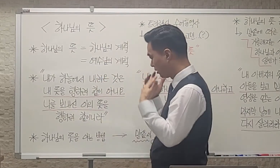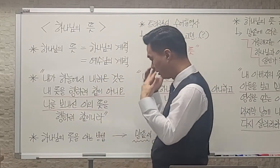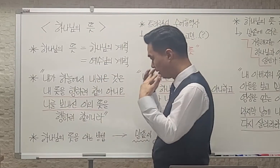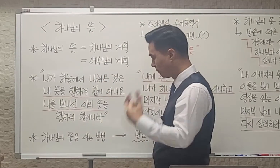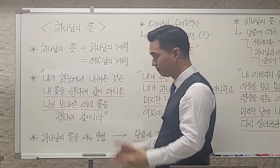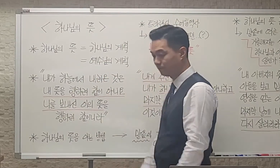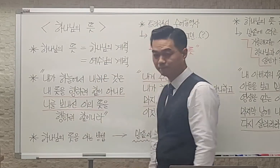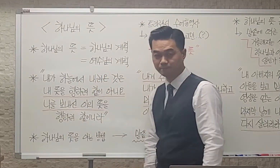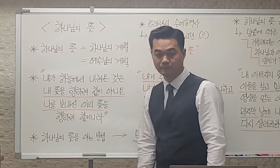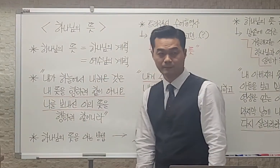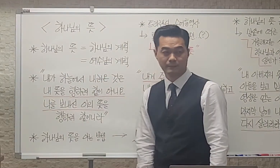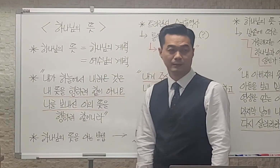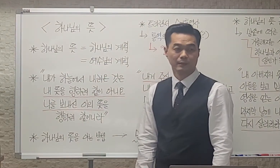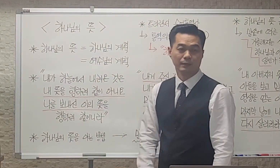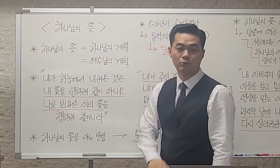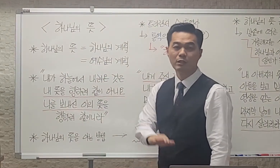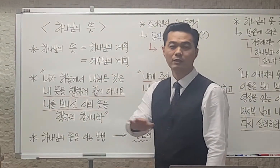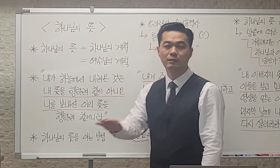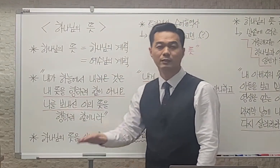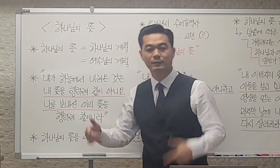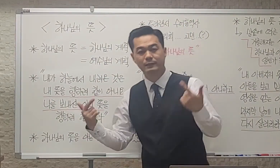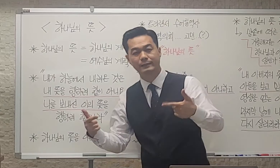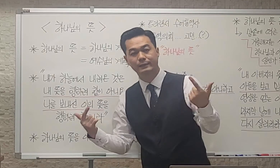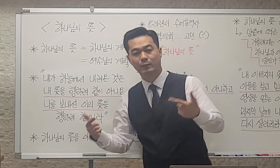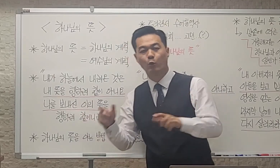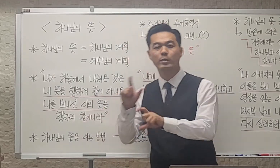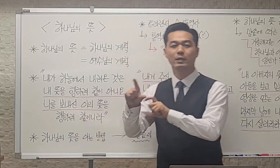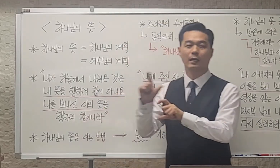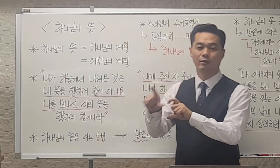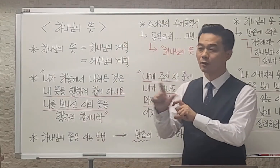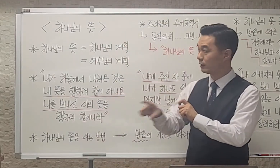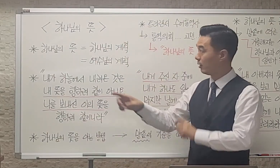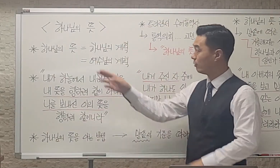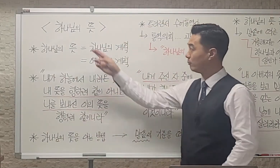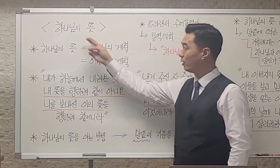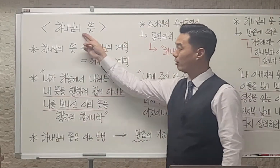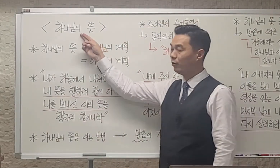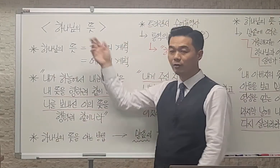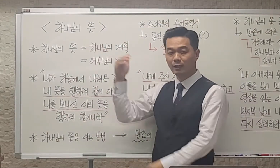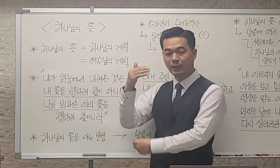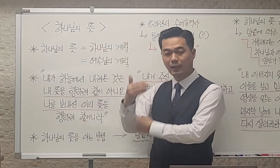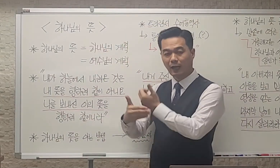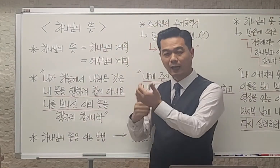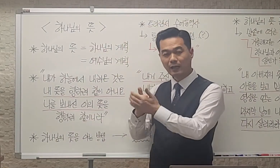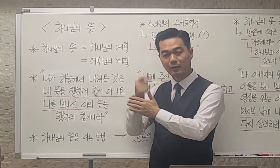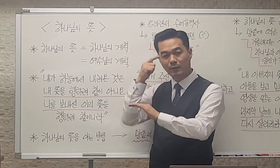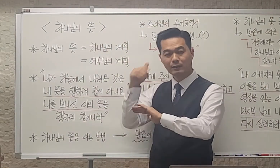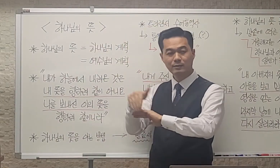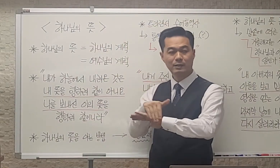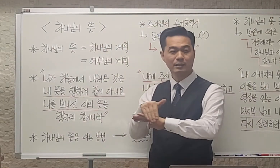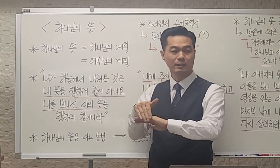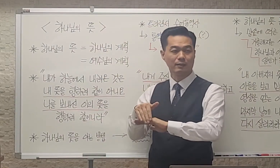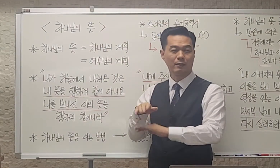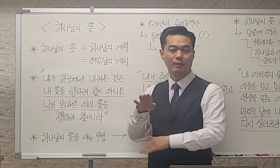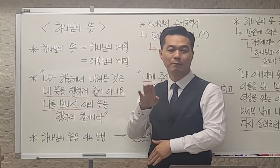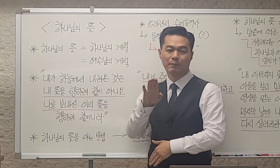같아요. 자, 우리들은 늘 고민하는 것 같아요. 뭐라고요? 하나님의 뜻이